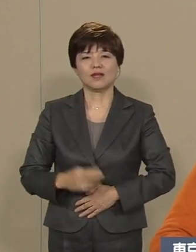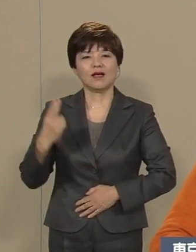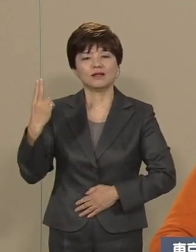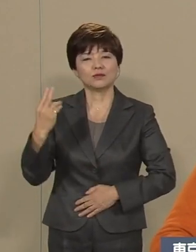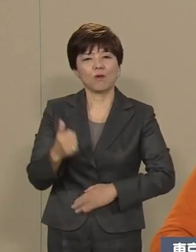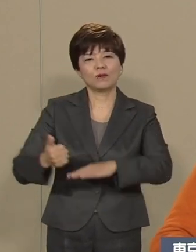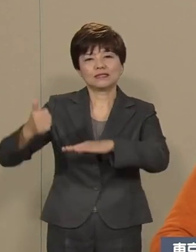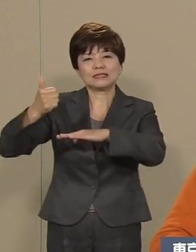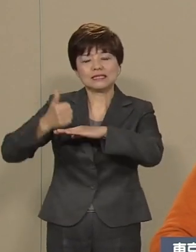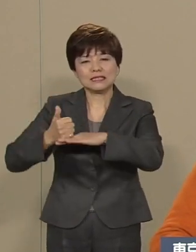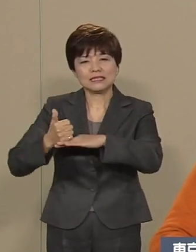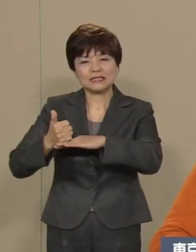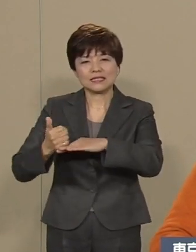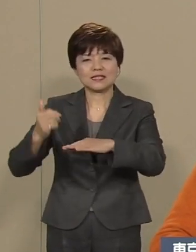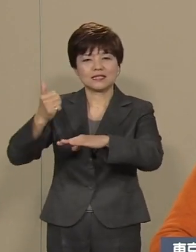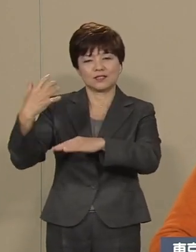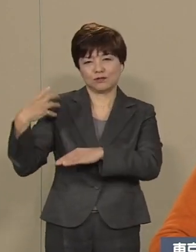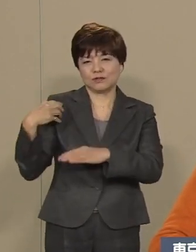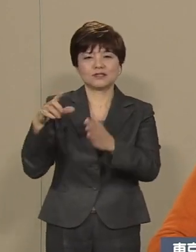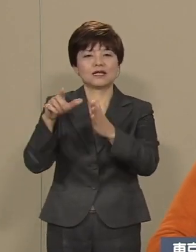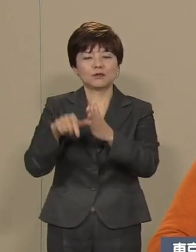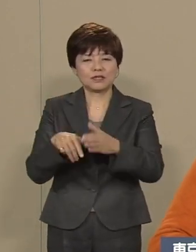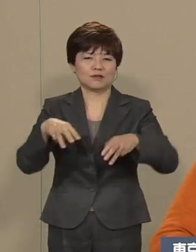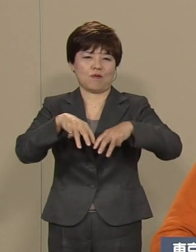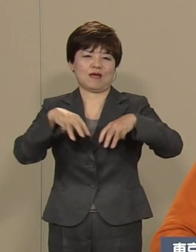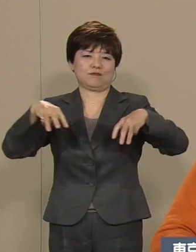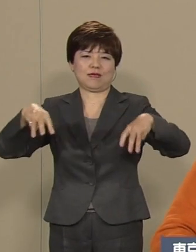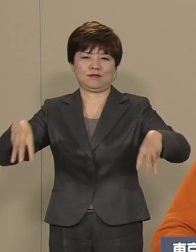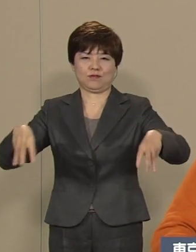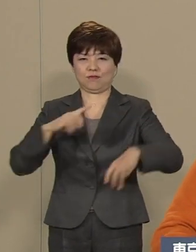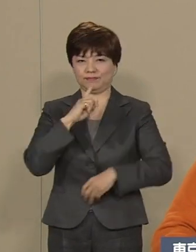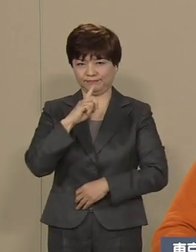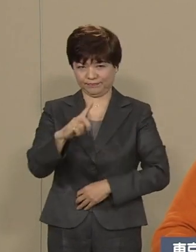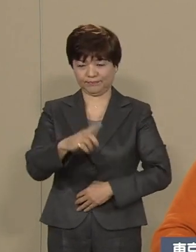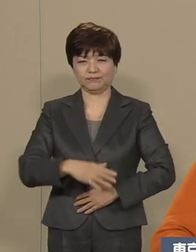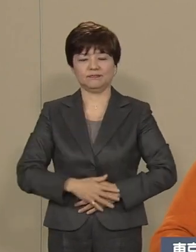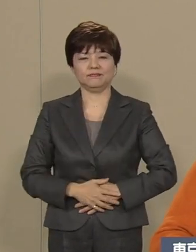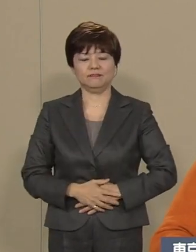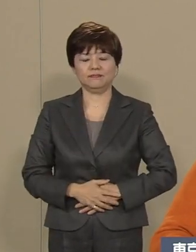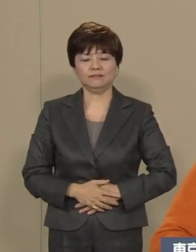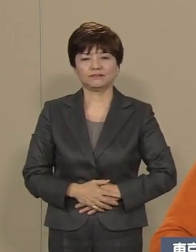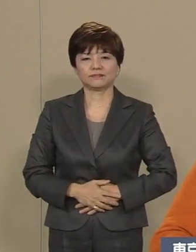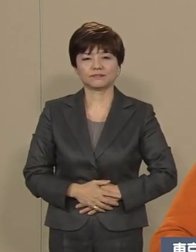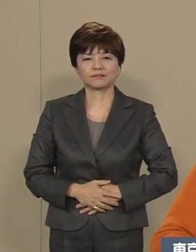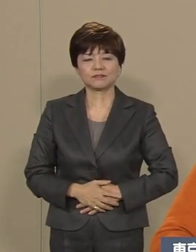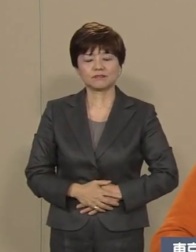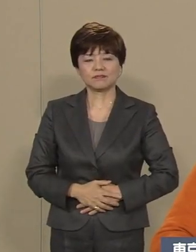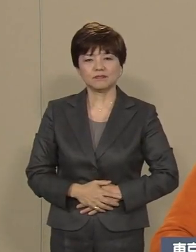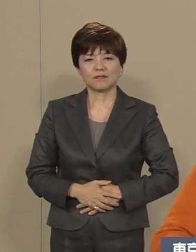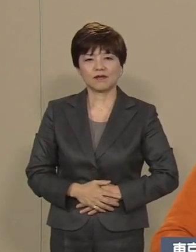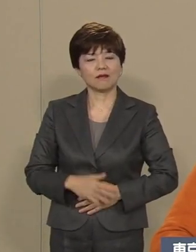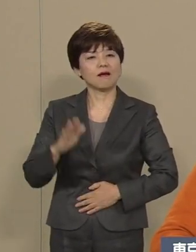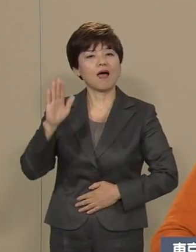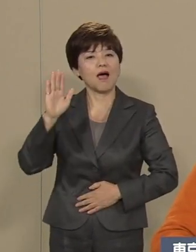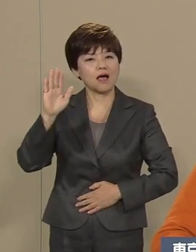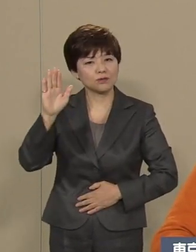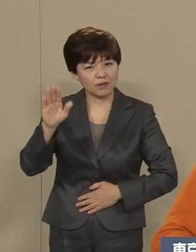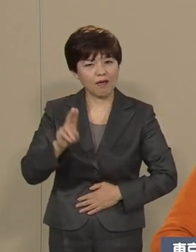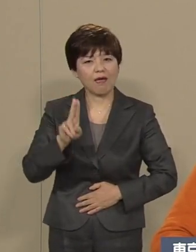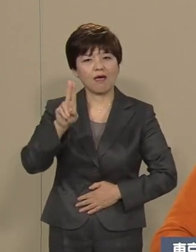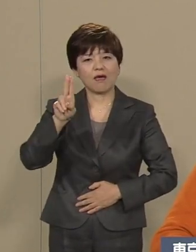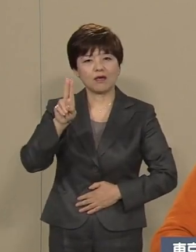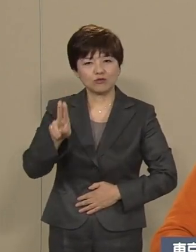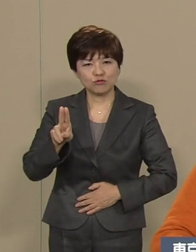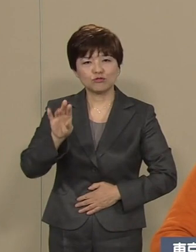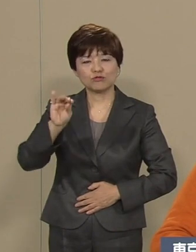に就任してからの予定のマネスですこれは後でYouTubeに中川